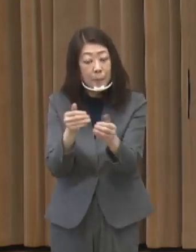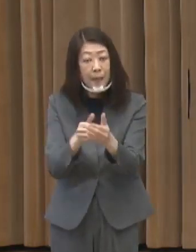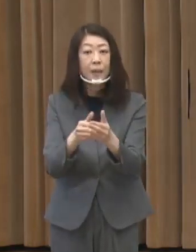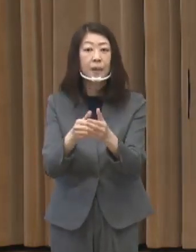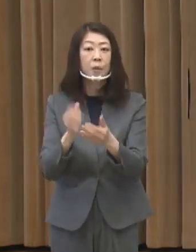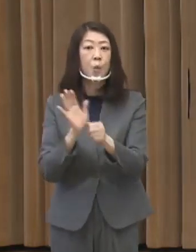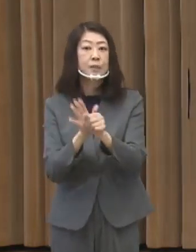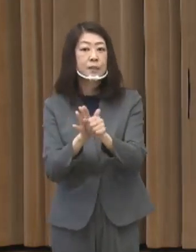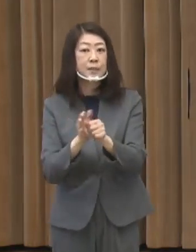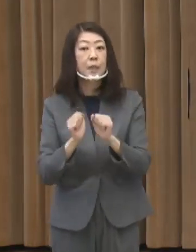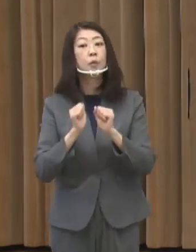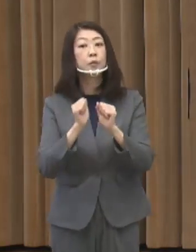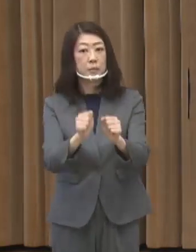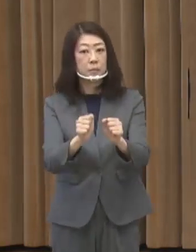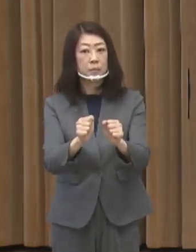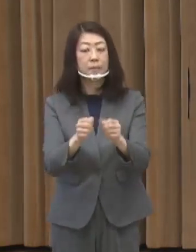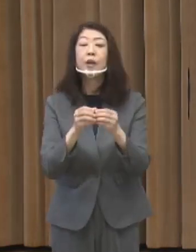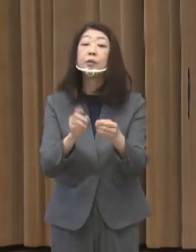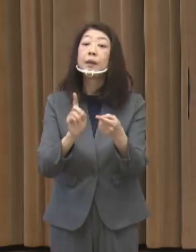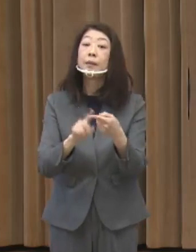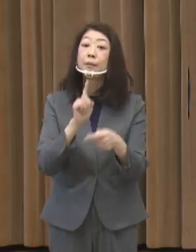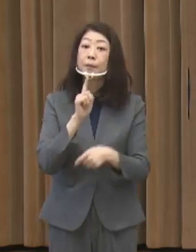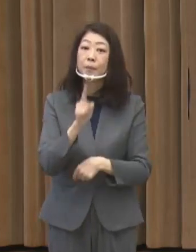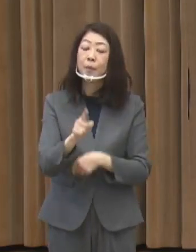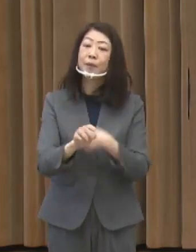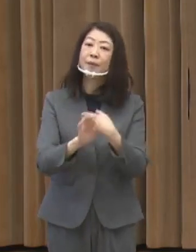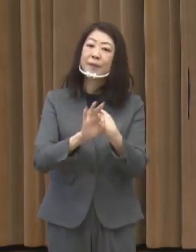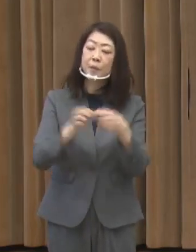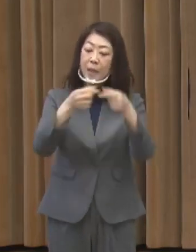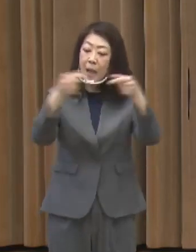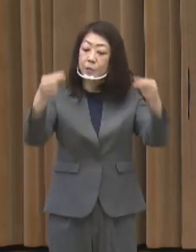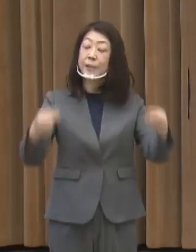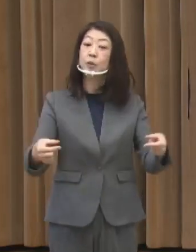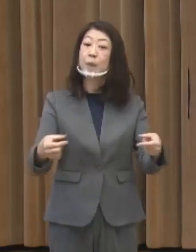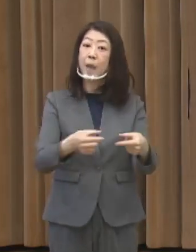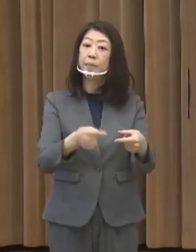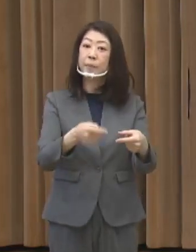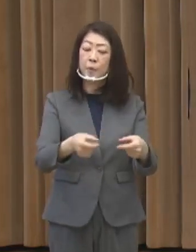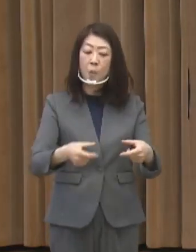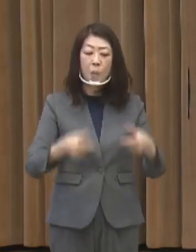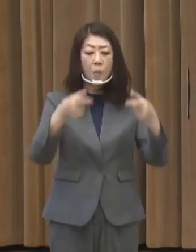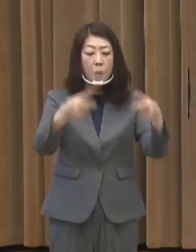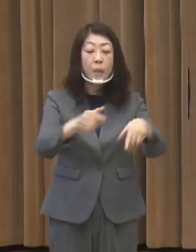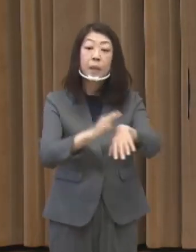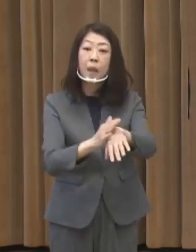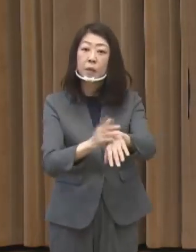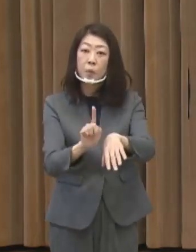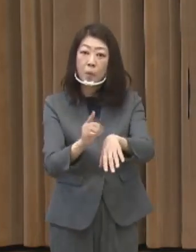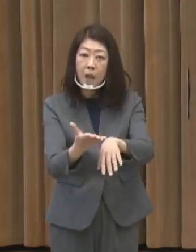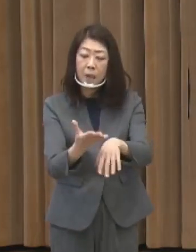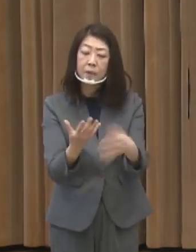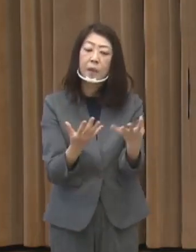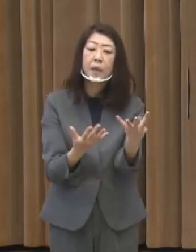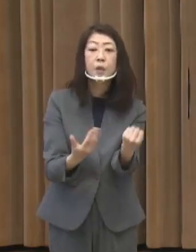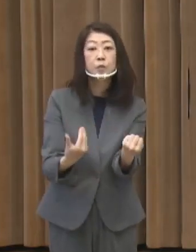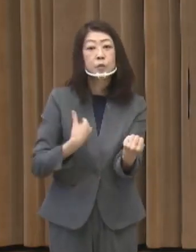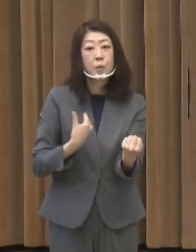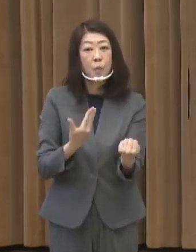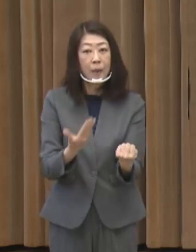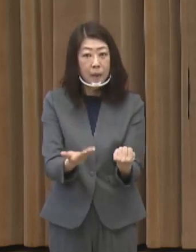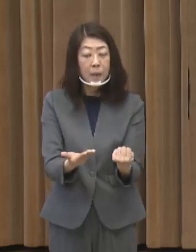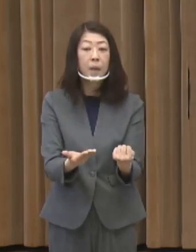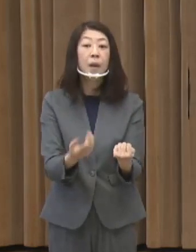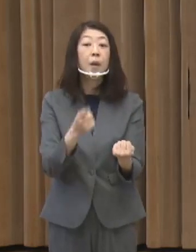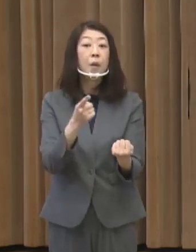行ってまいります。具体的には、例えばアクリル板等の設置方法や何枚必要か、こういった